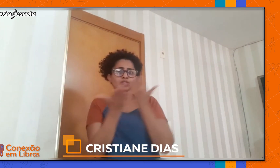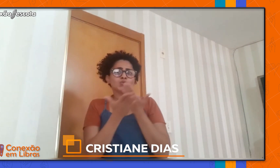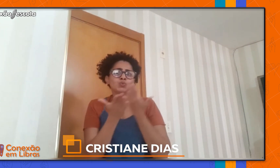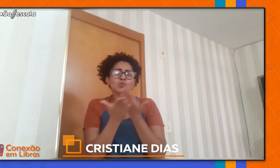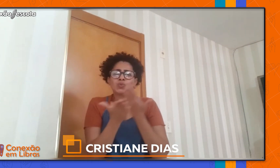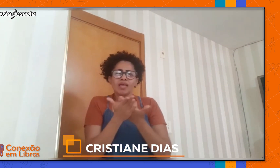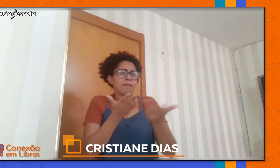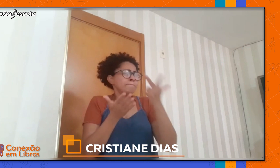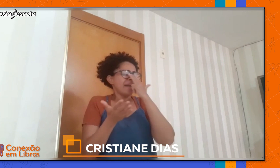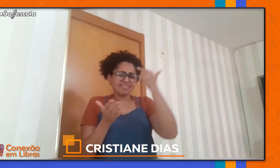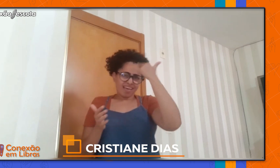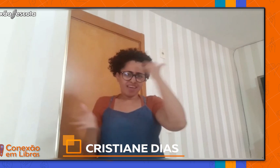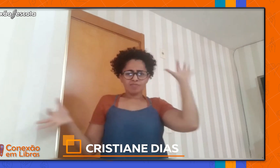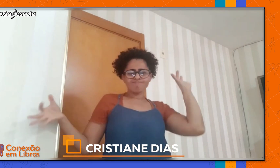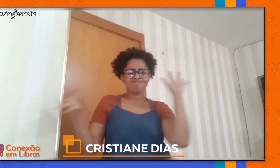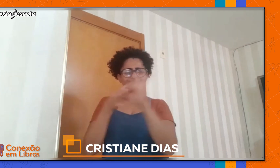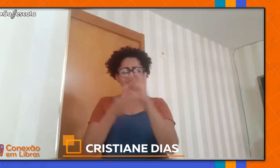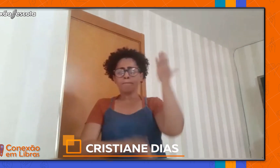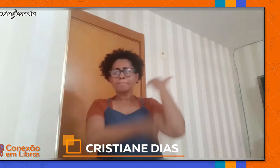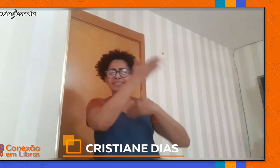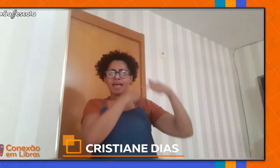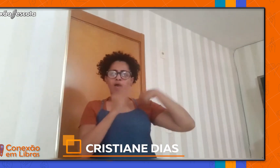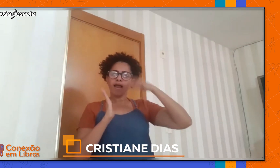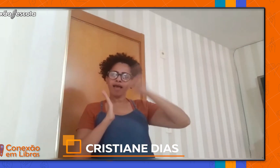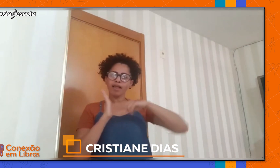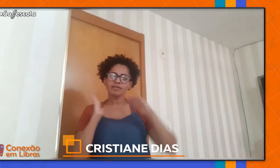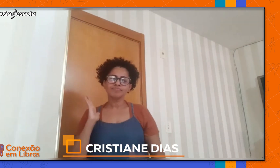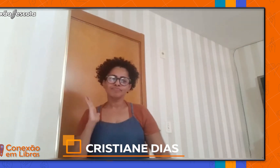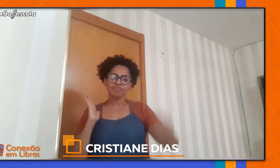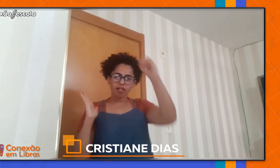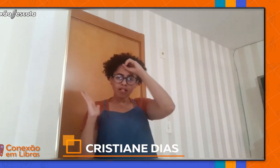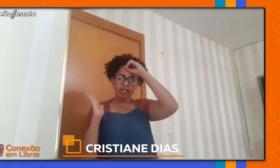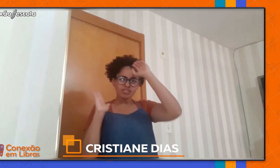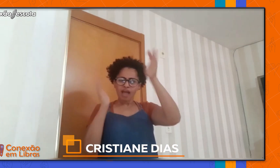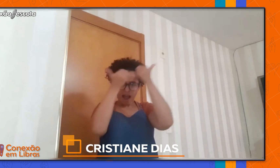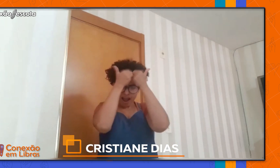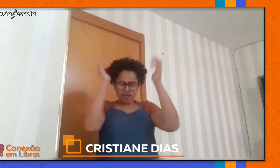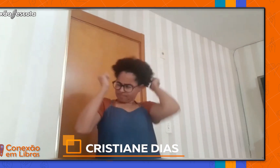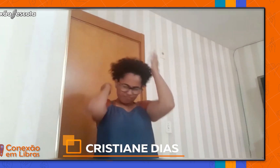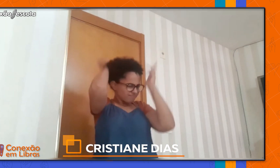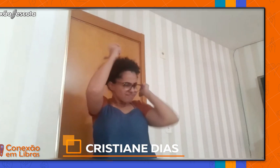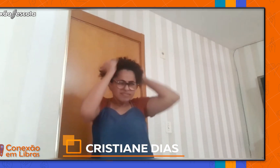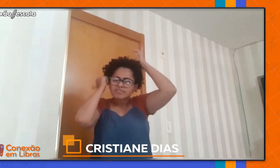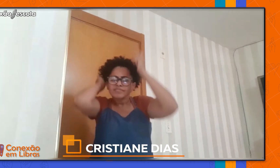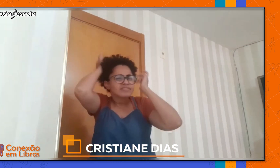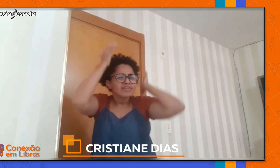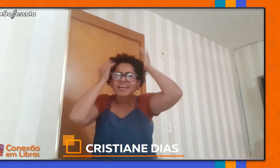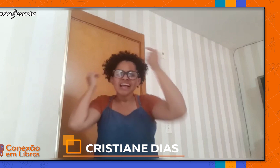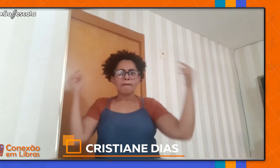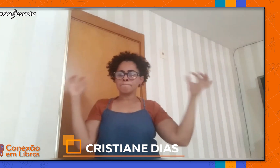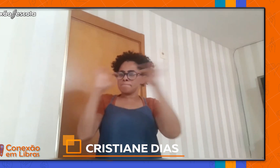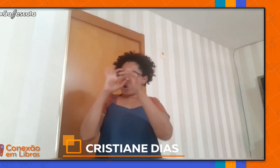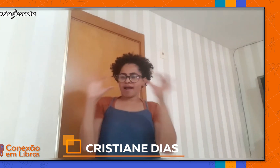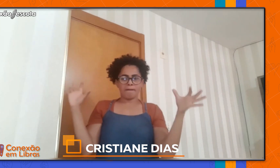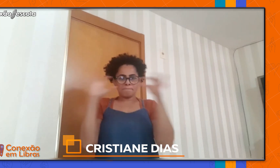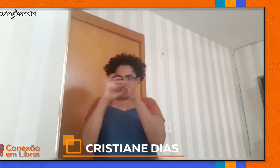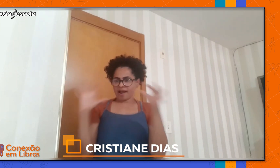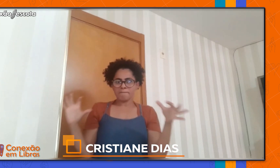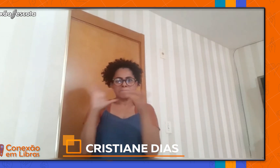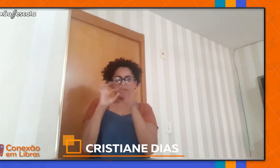com um desafio, que a minha mente abriu de uma forma muito grande e eu comecei a conectar com tudo que eu lia no passado e eu não entendia. A minha mente foi desenvolvendo